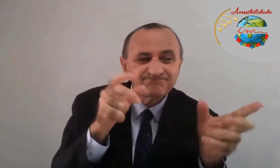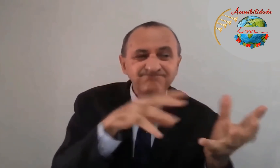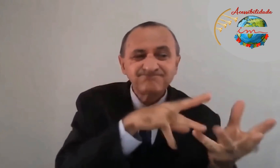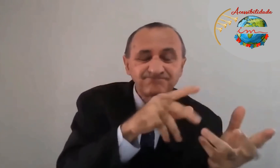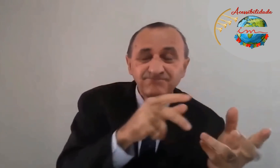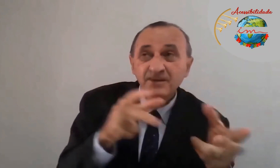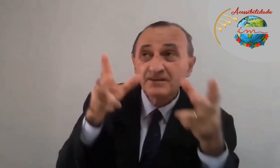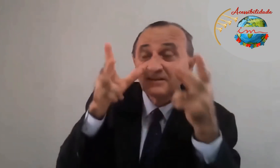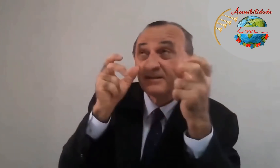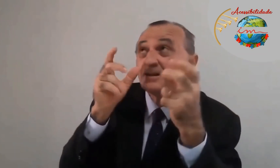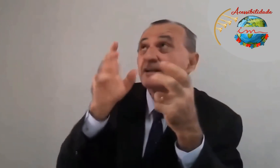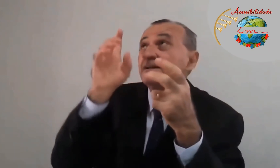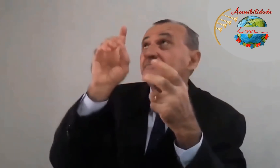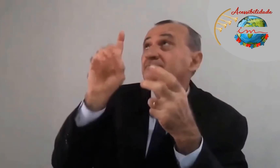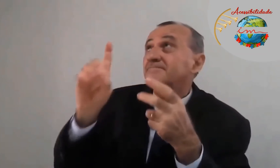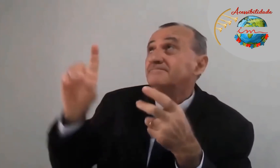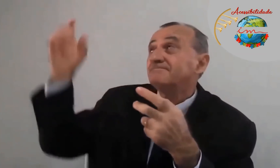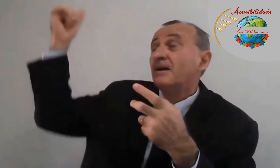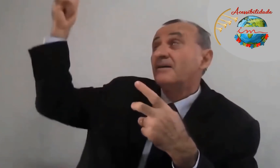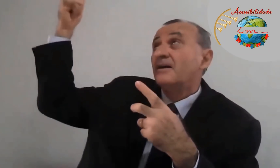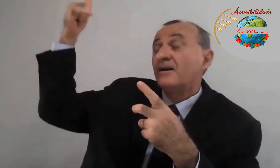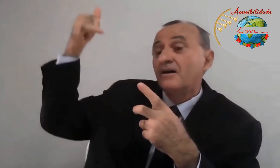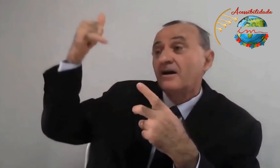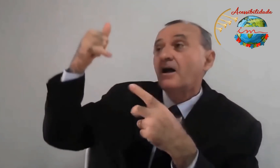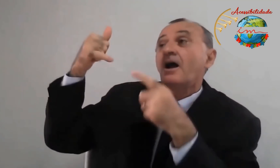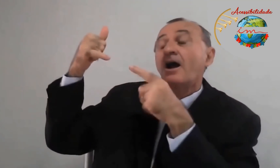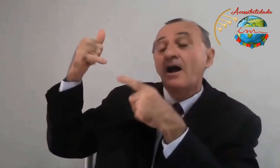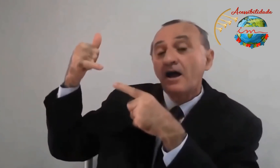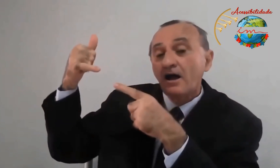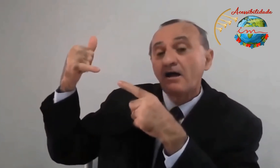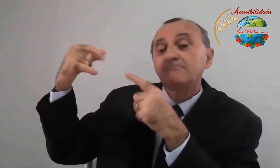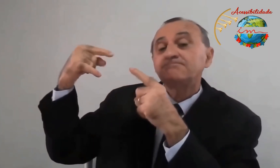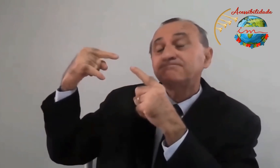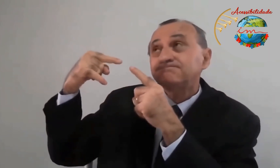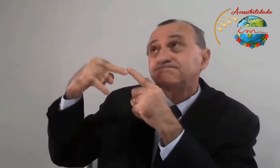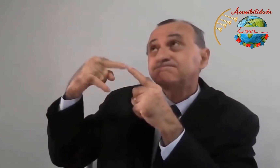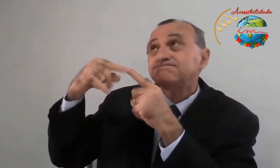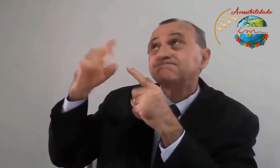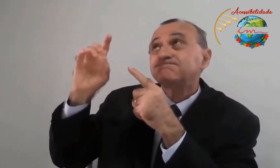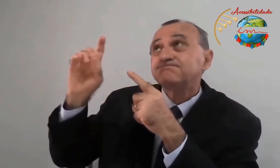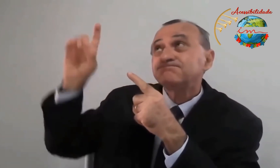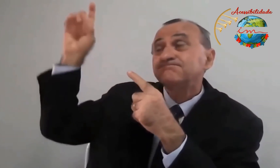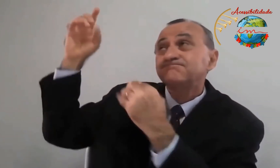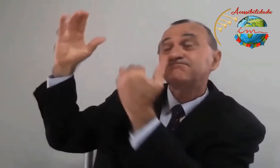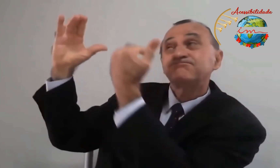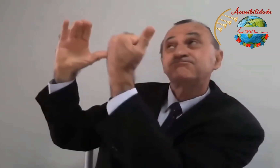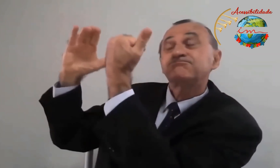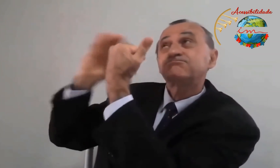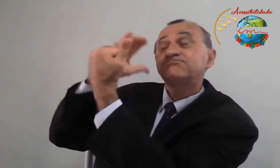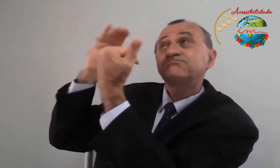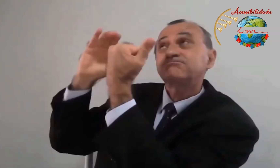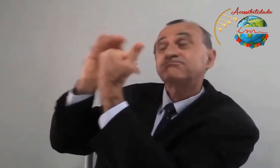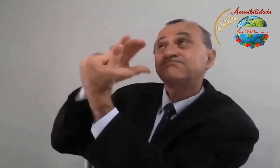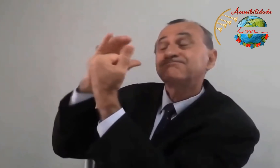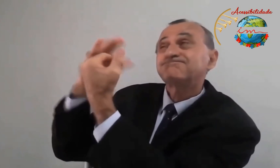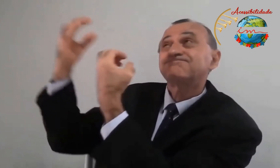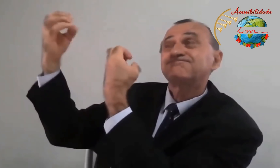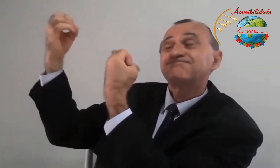saber identificar aquilo que é do Senhor, aquilo que é profético e aquilo que combina com a